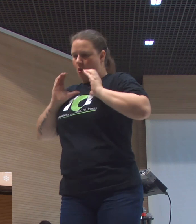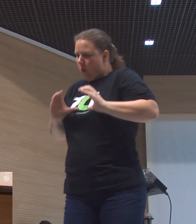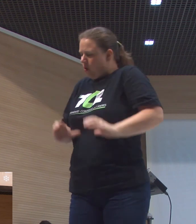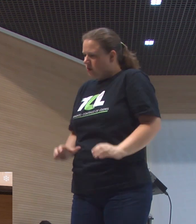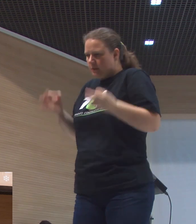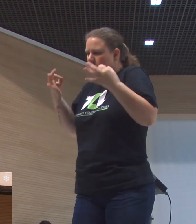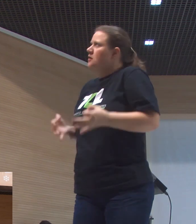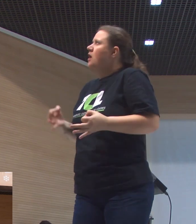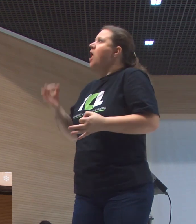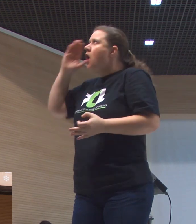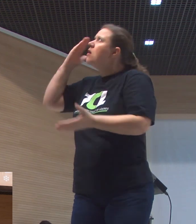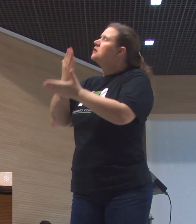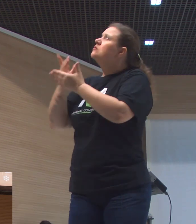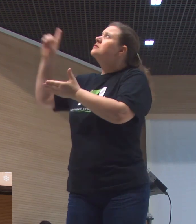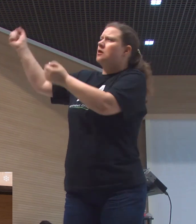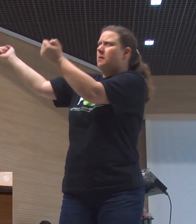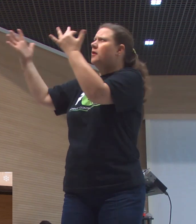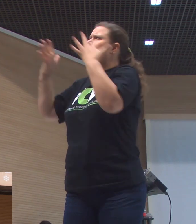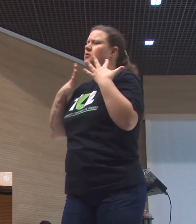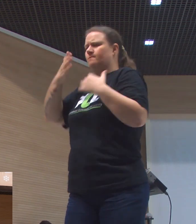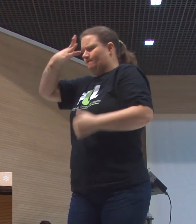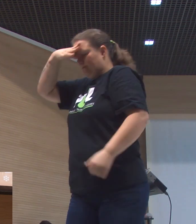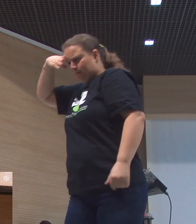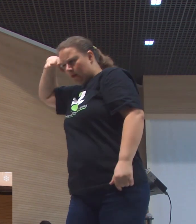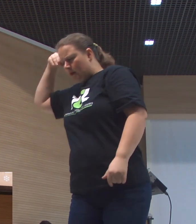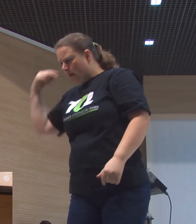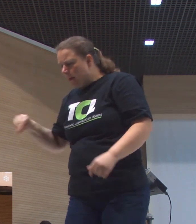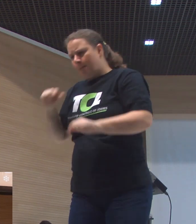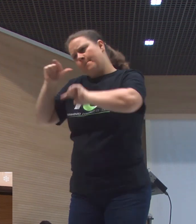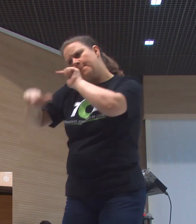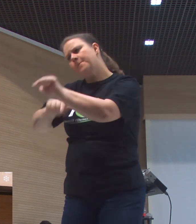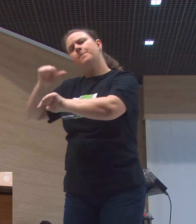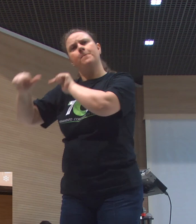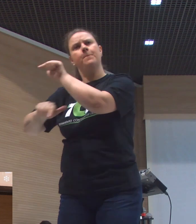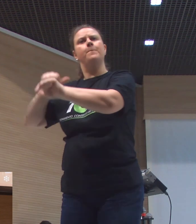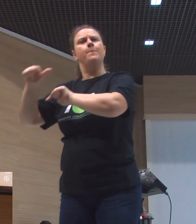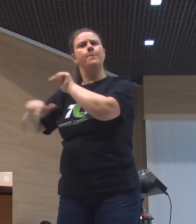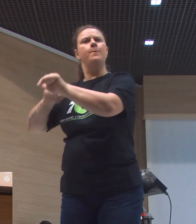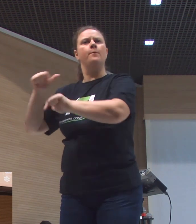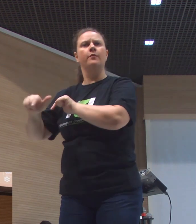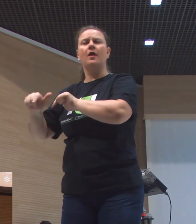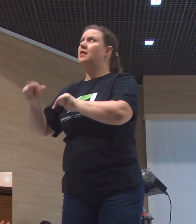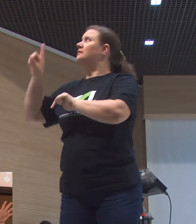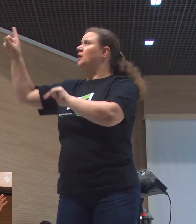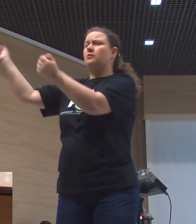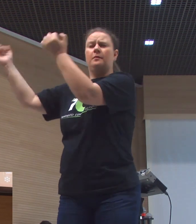ia abençoar, que acreditavam que Deus era um Deus que ia prosperar.